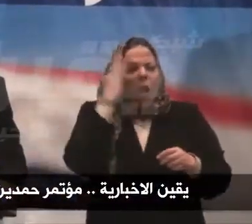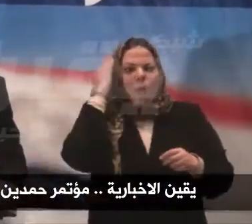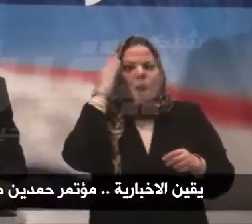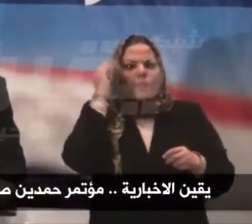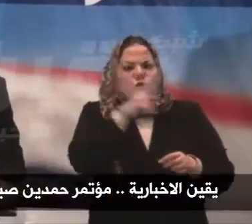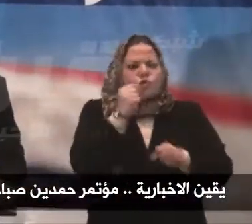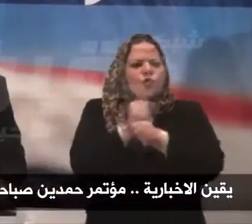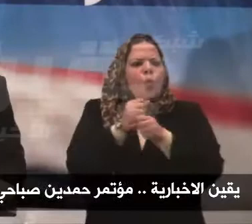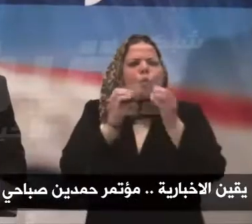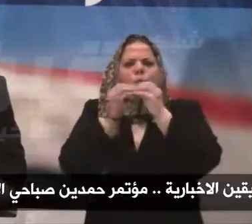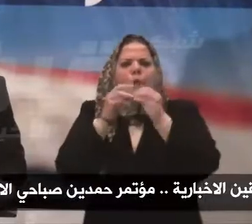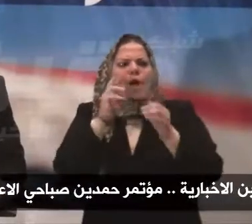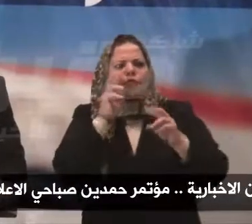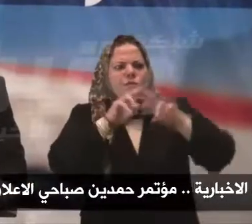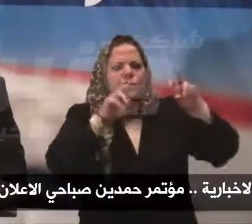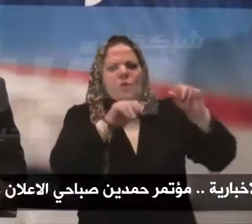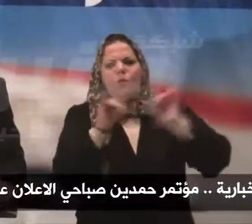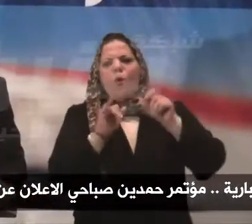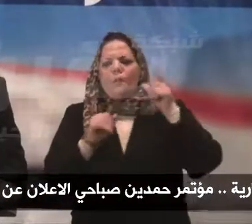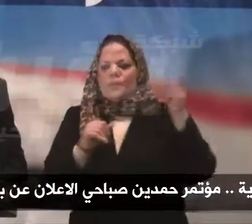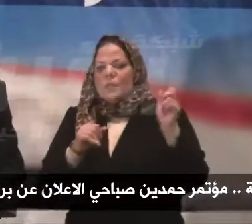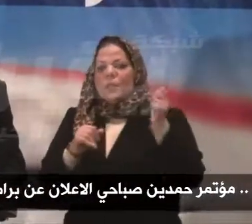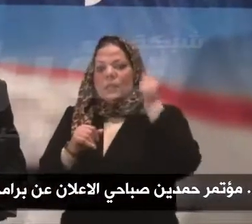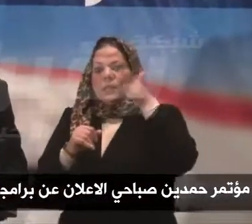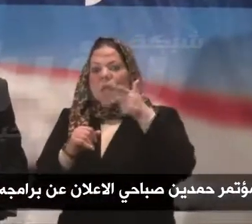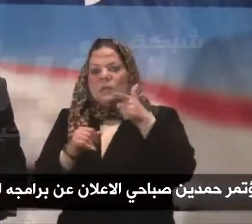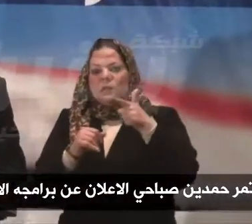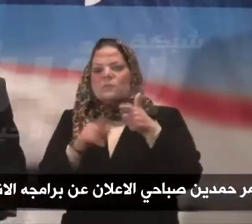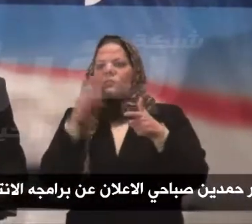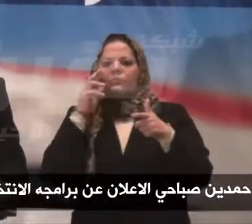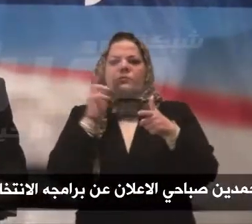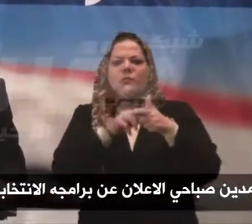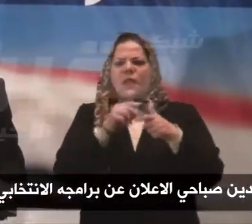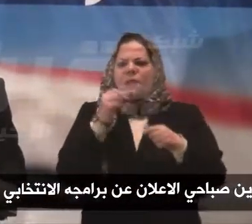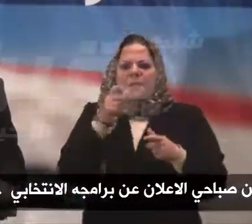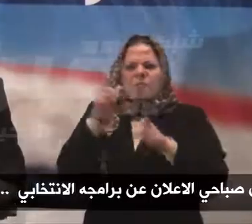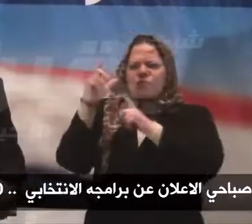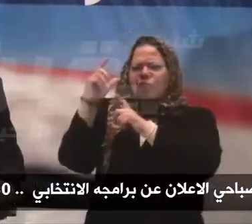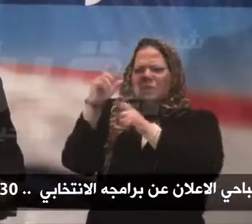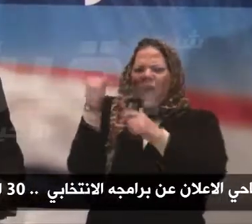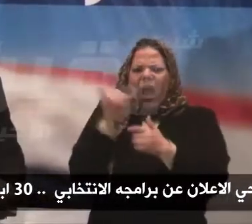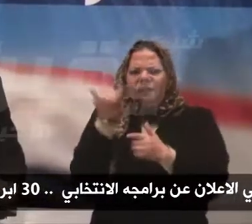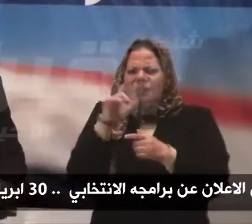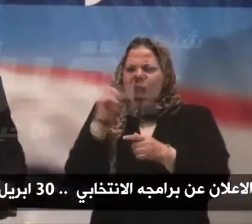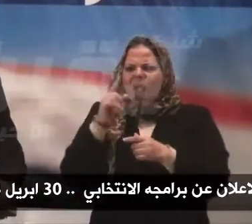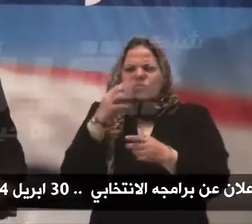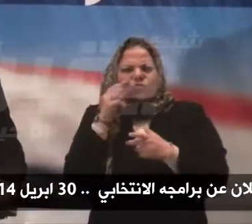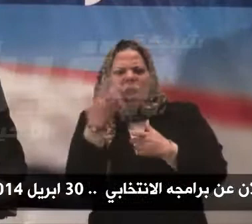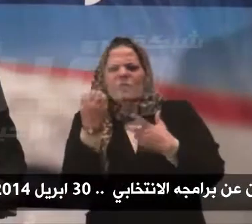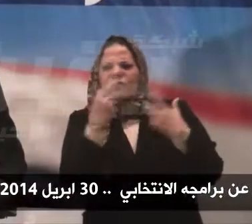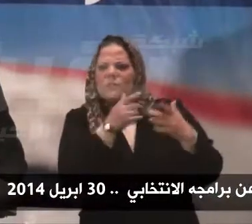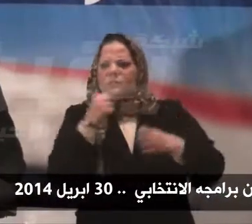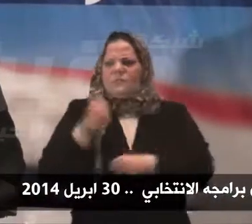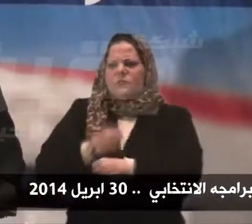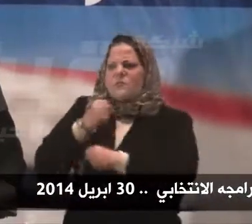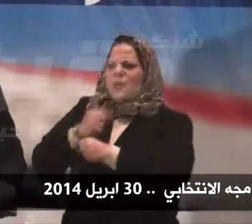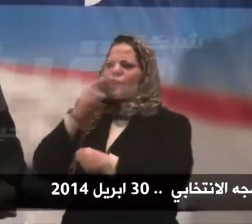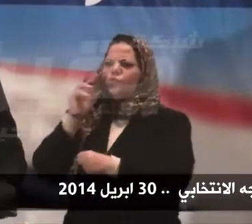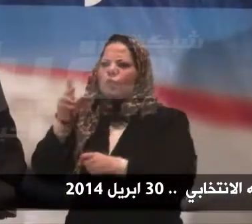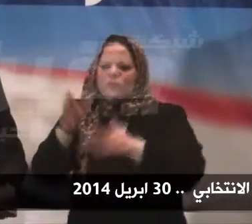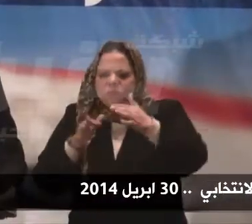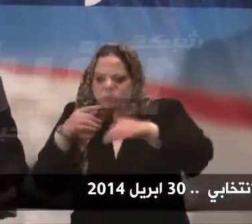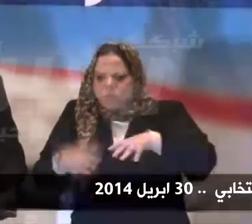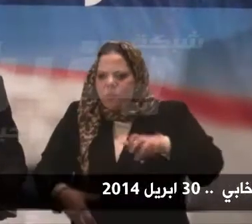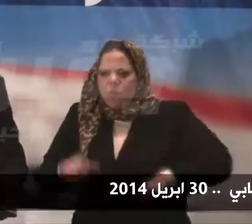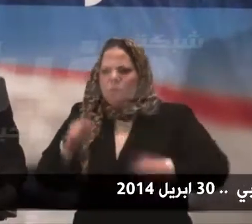الشأن. 2. رفع كفاءة التسليح الخفيف للأفراد وتزويدهم بوسائل